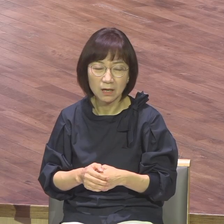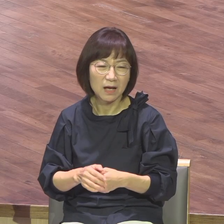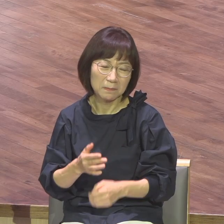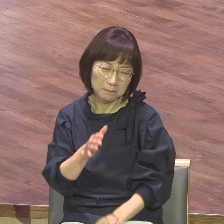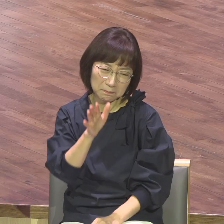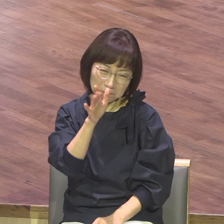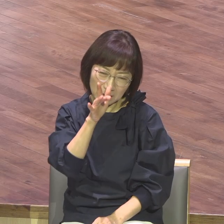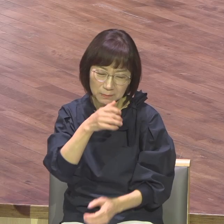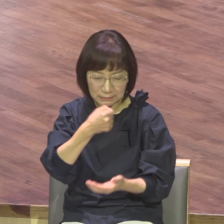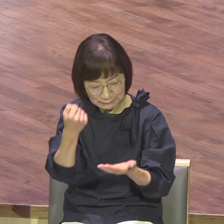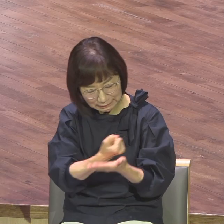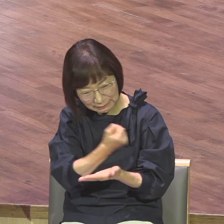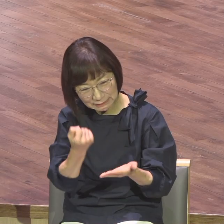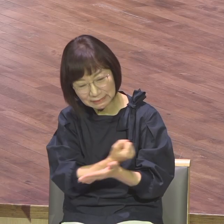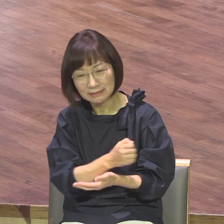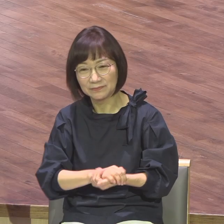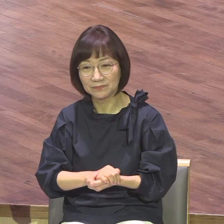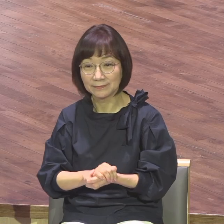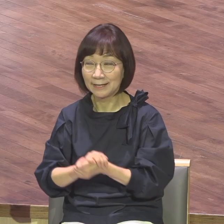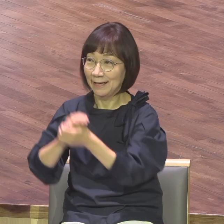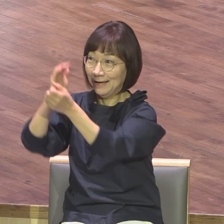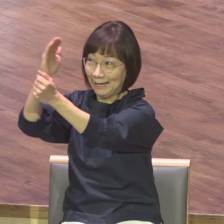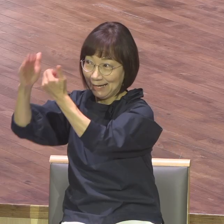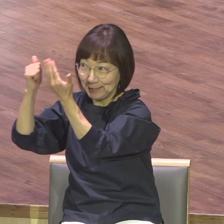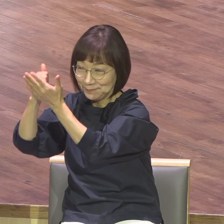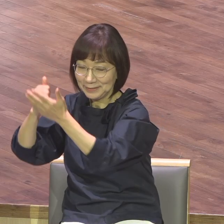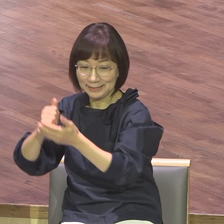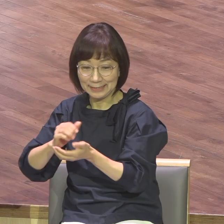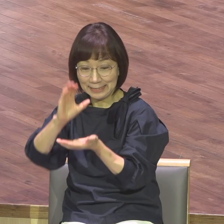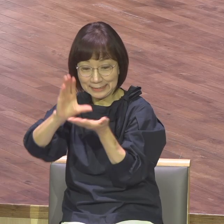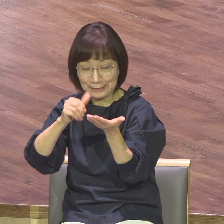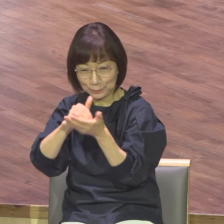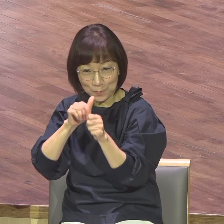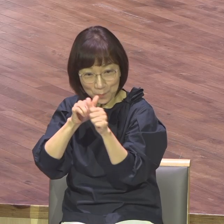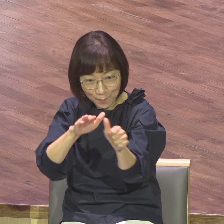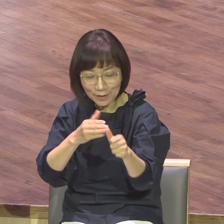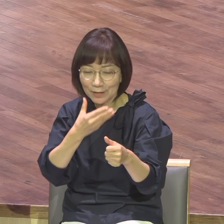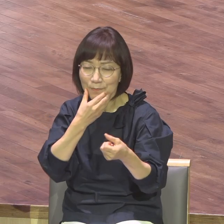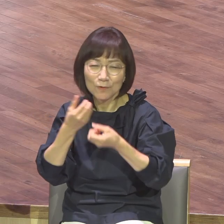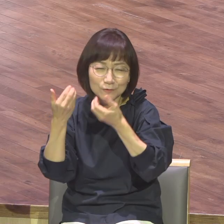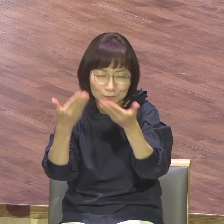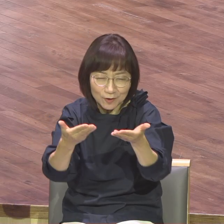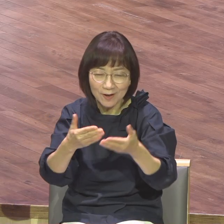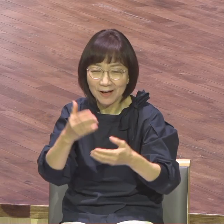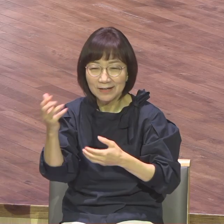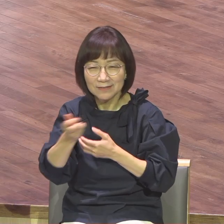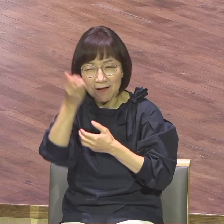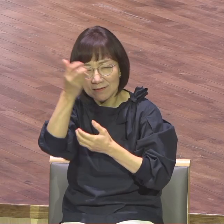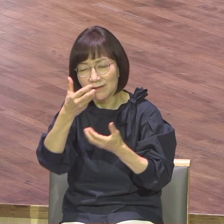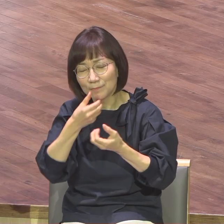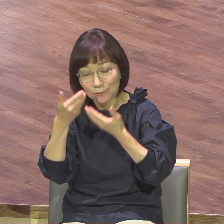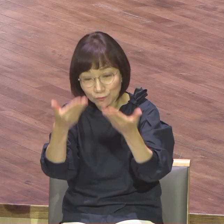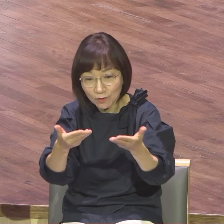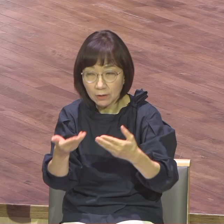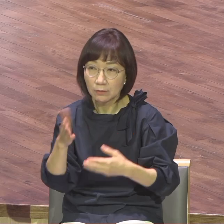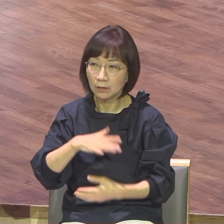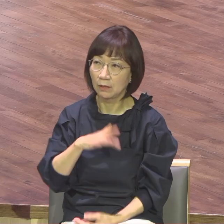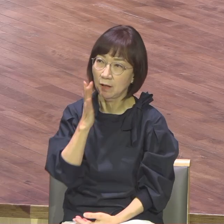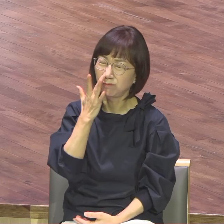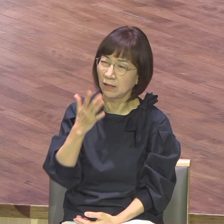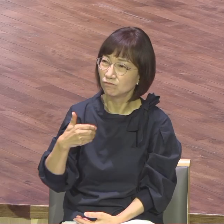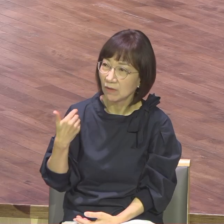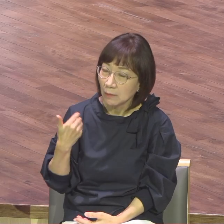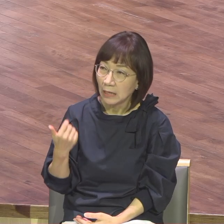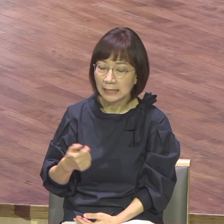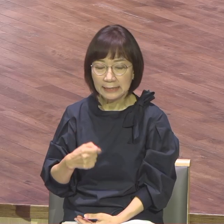통해서 다 주시고 성령께서 알게 해주셨는데도 하나도 누리지를 못해.